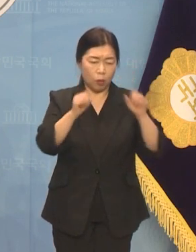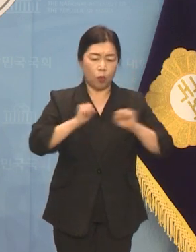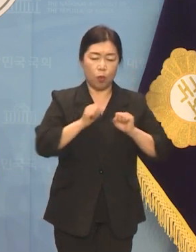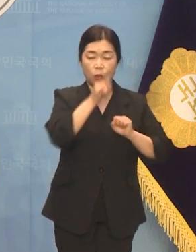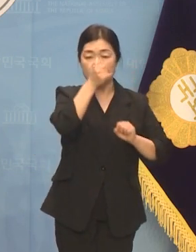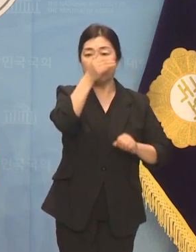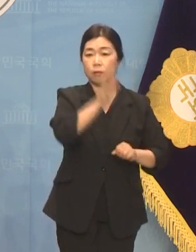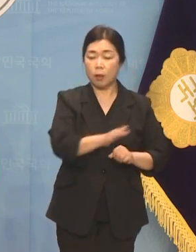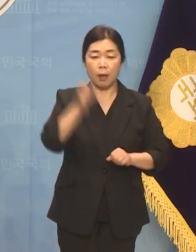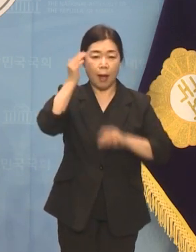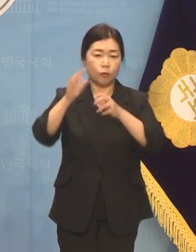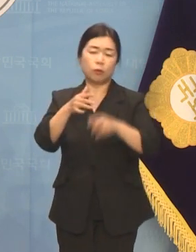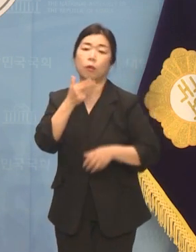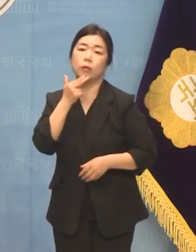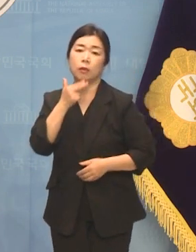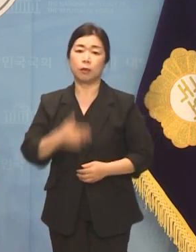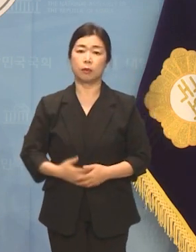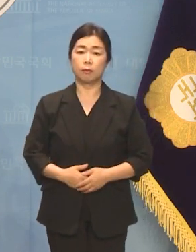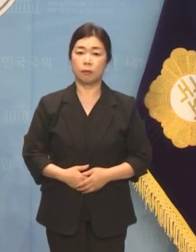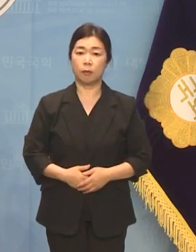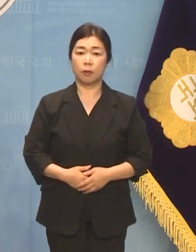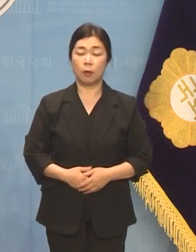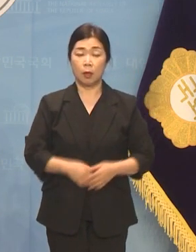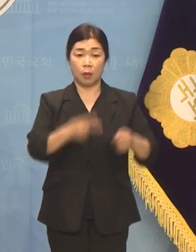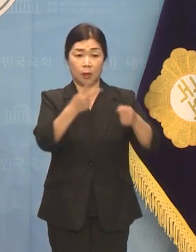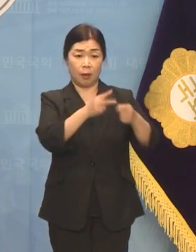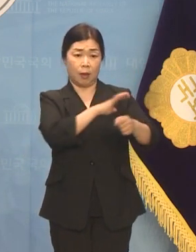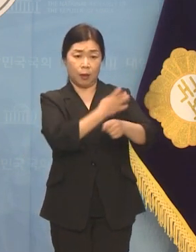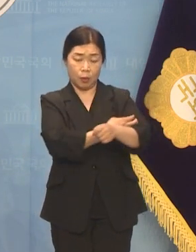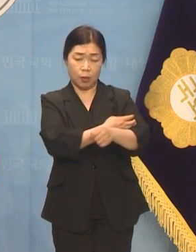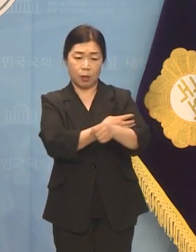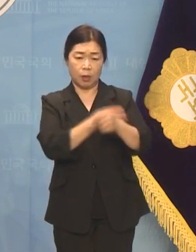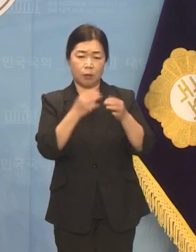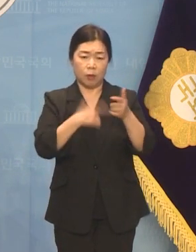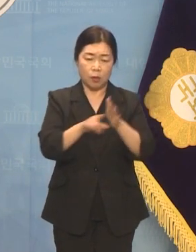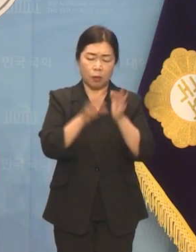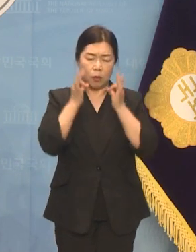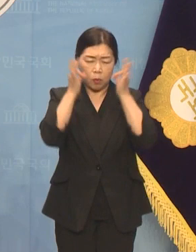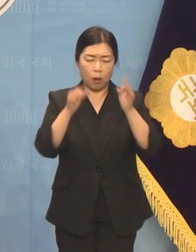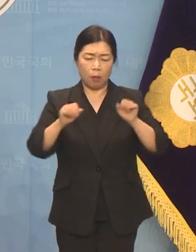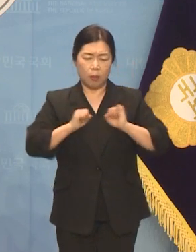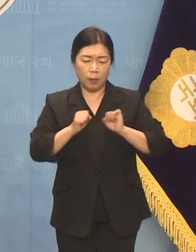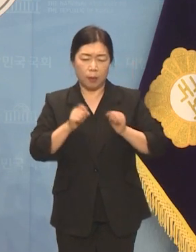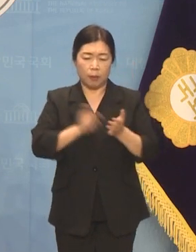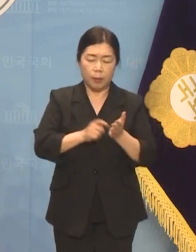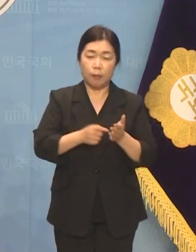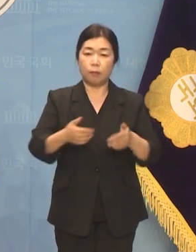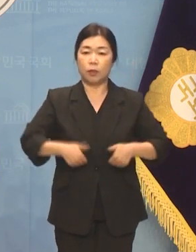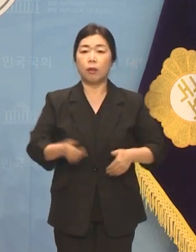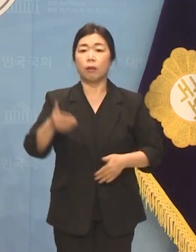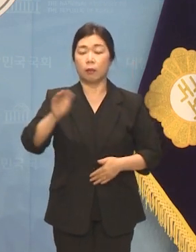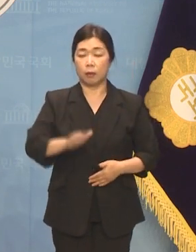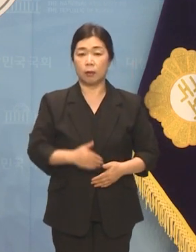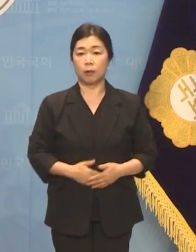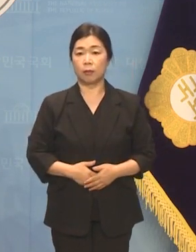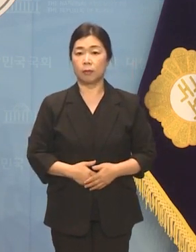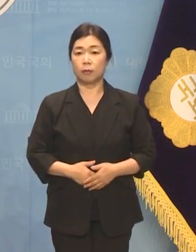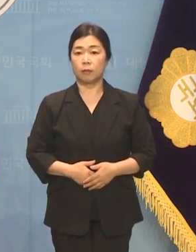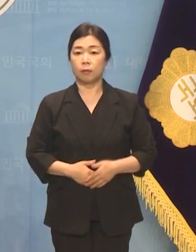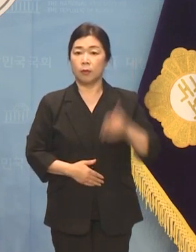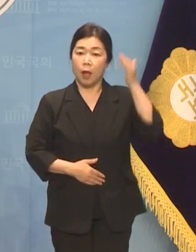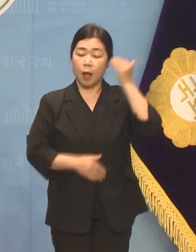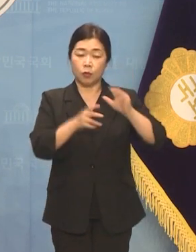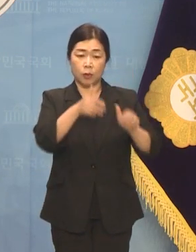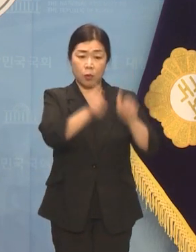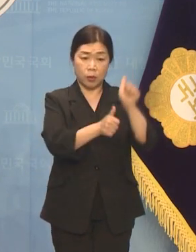재생에너지 비중을 빠르게 늘려가도 뒤쫓아가기 어려운 상황이다. 한국의 경쟁업체인